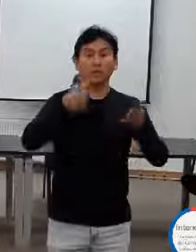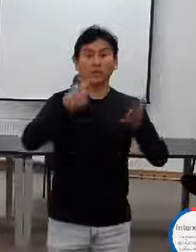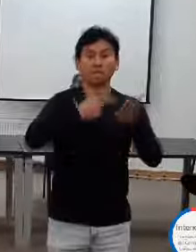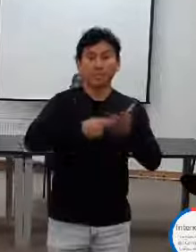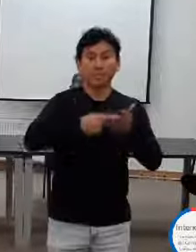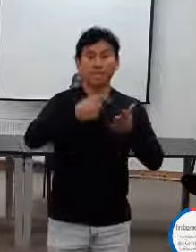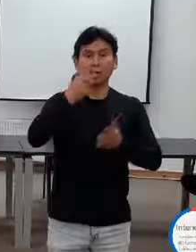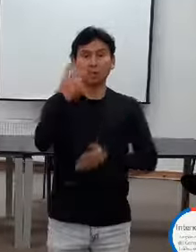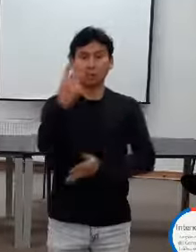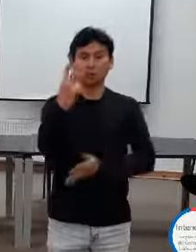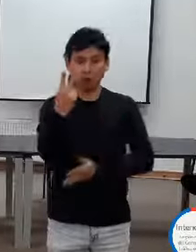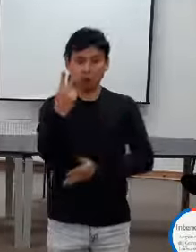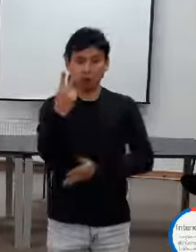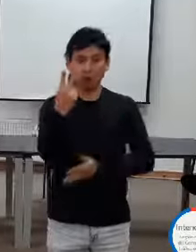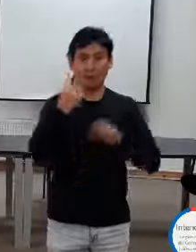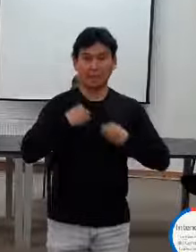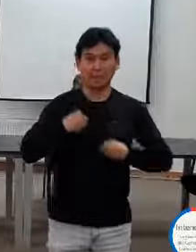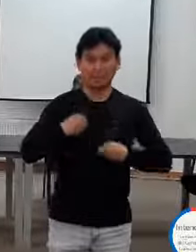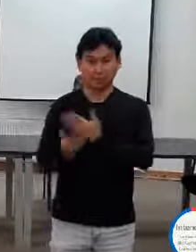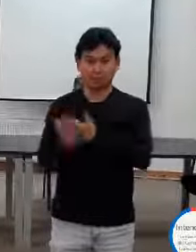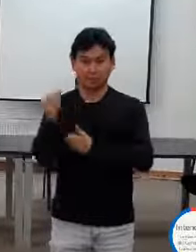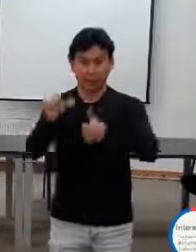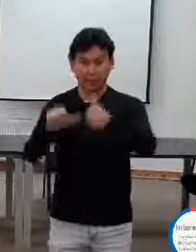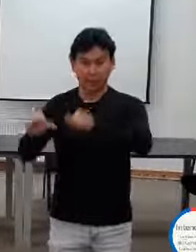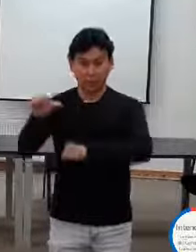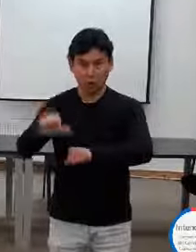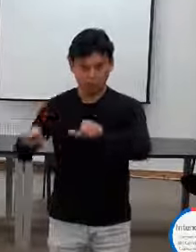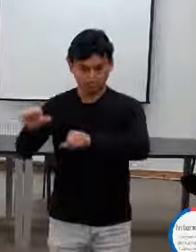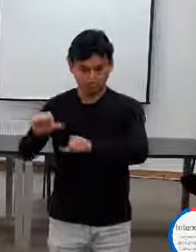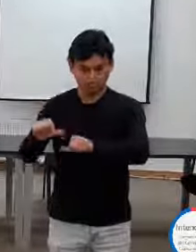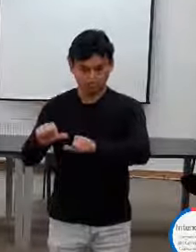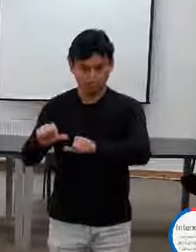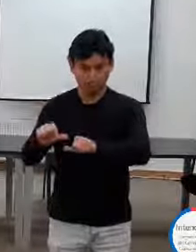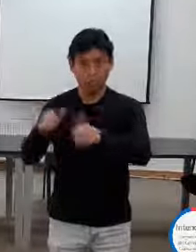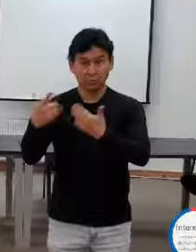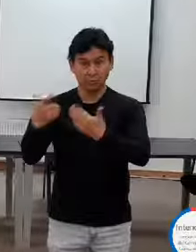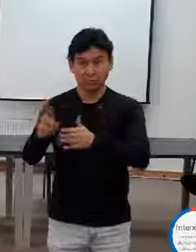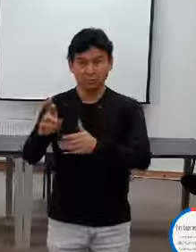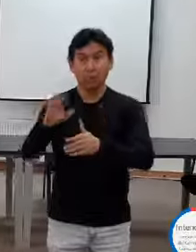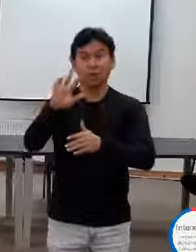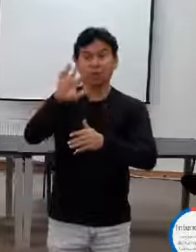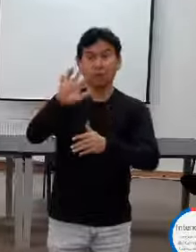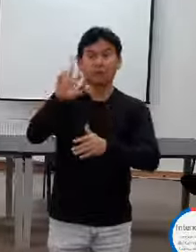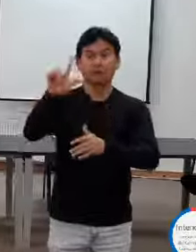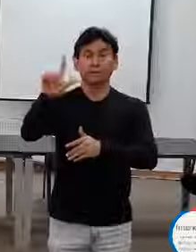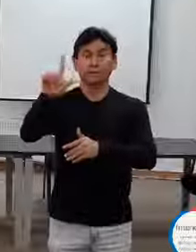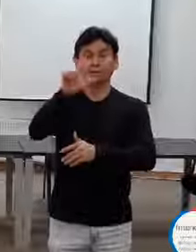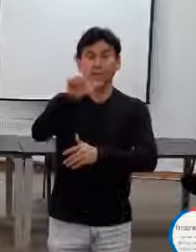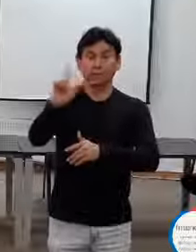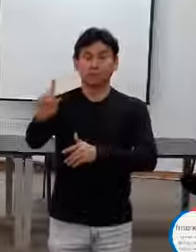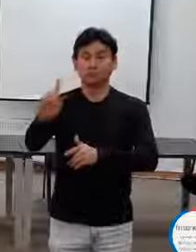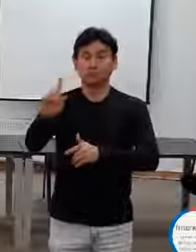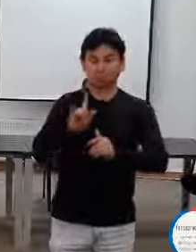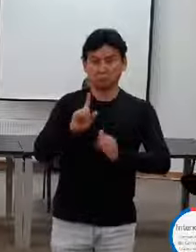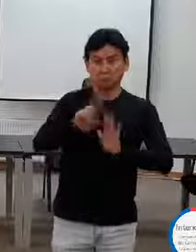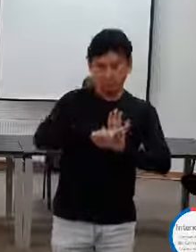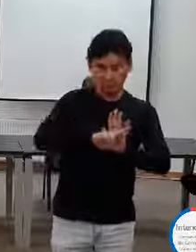.002 sospechas o tomas de exámenes enviadas al laboratorio, de las cuales 977 han resultado